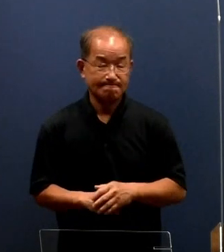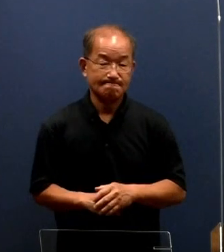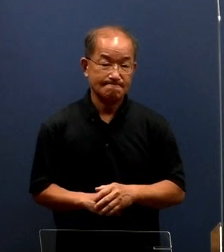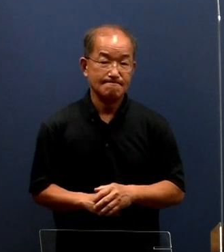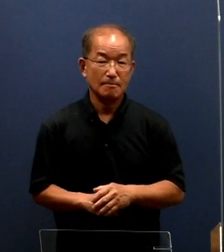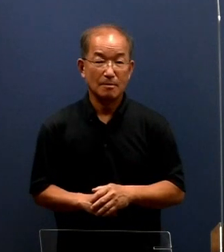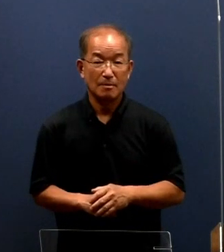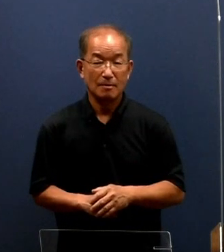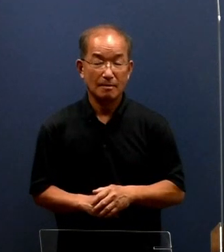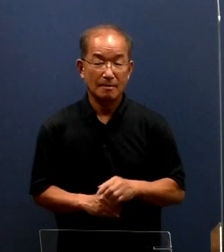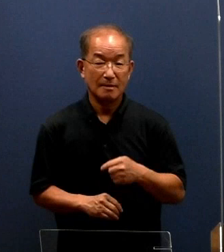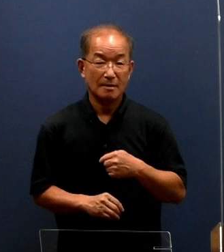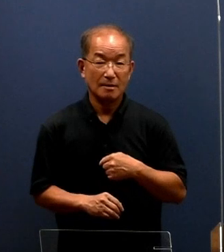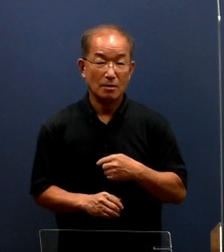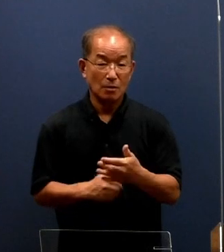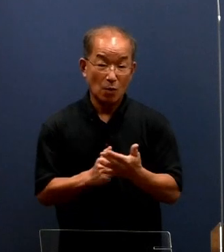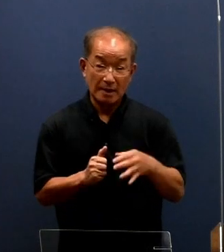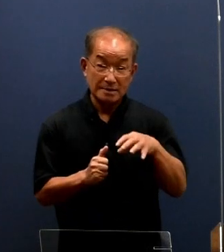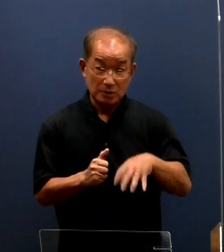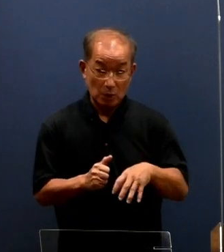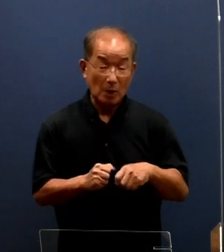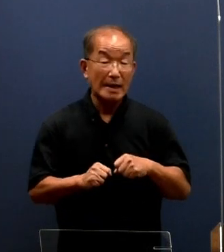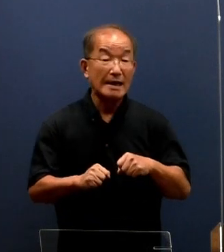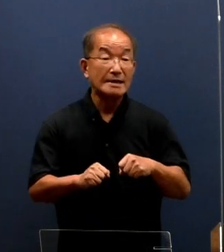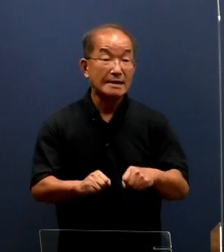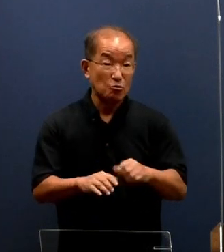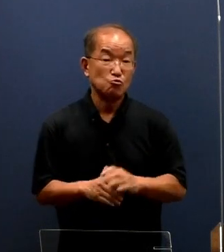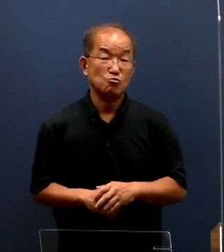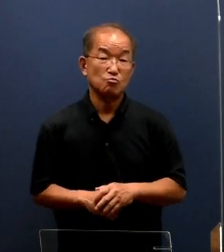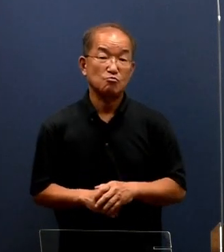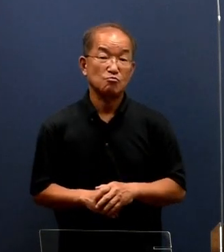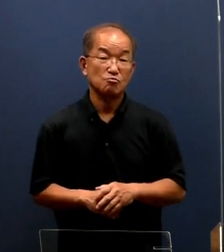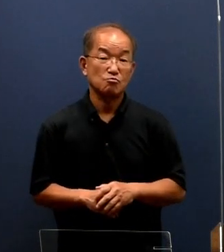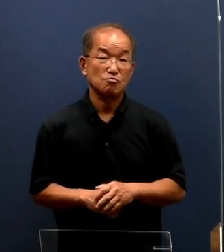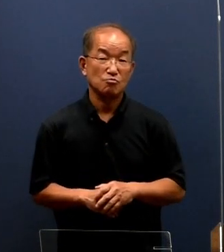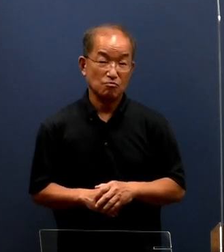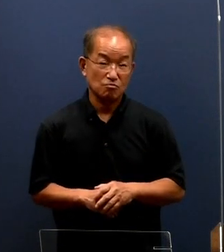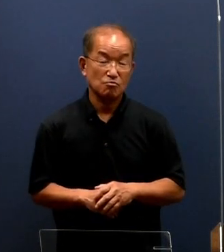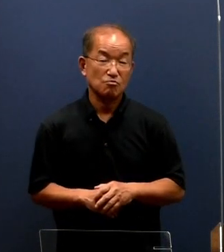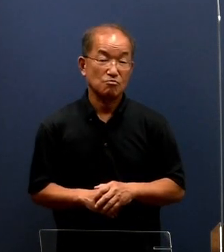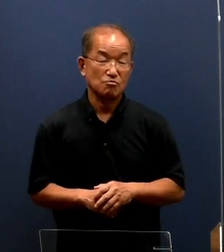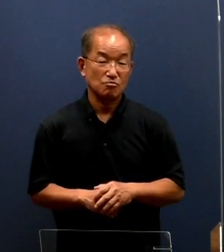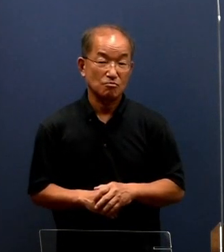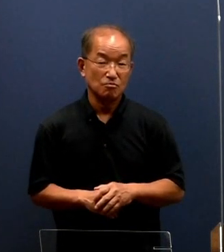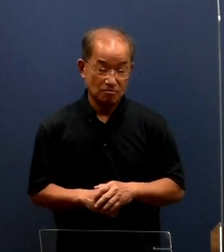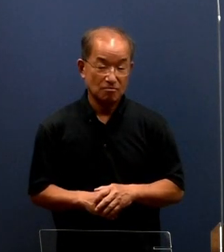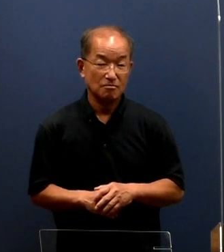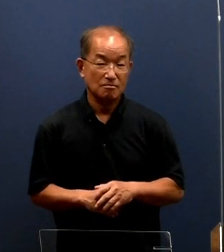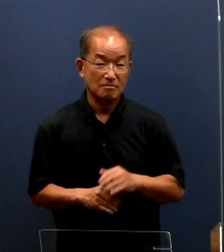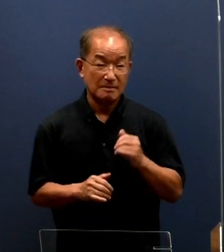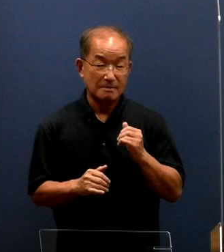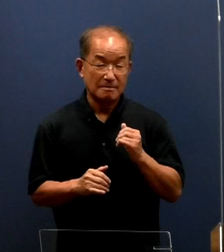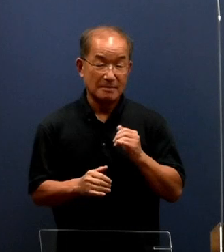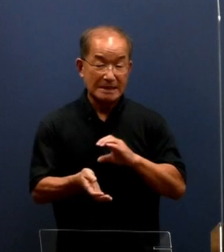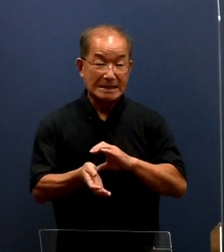まあ、我々が保健所がやってる、そのうちのこの6階でやってる仕事っていうのは、医療的な確定診断はできませんけど、リスク